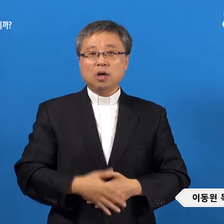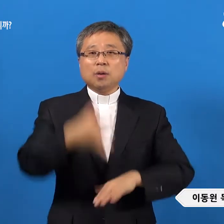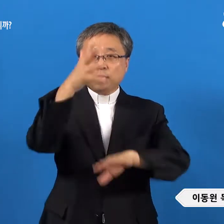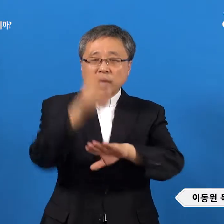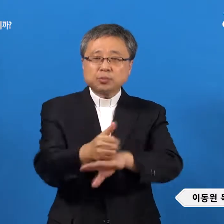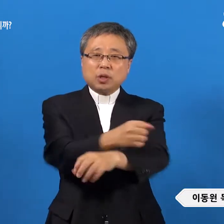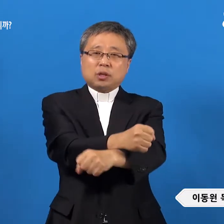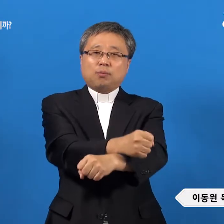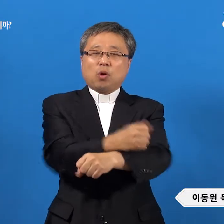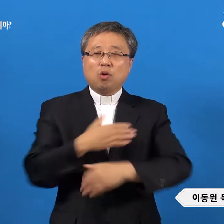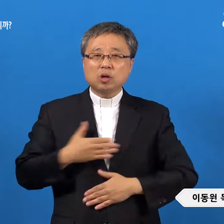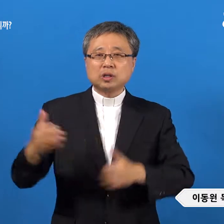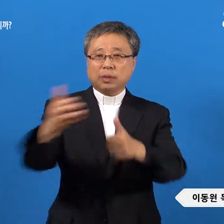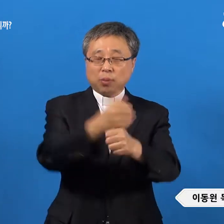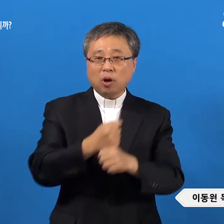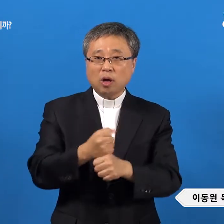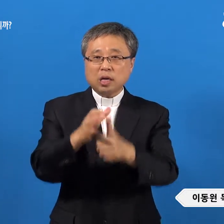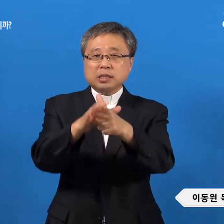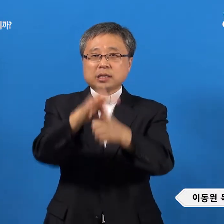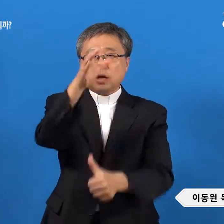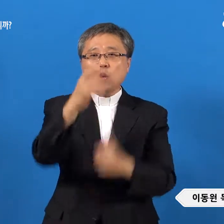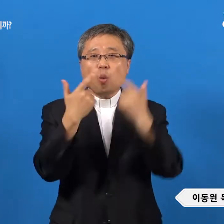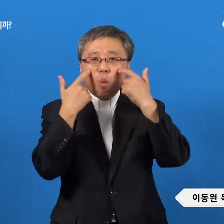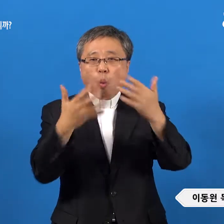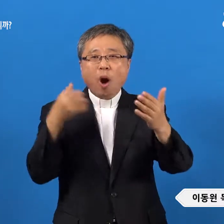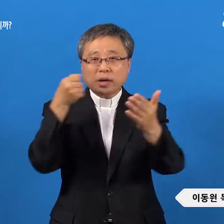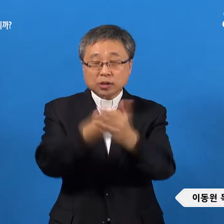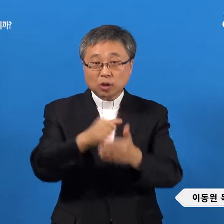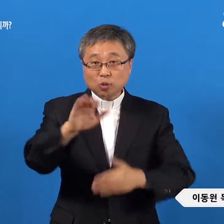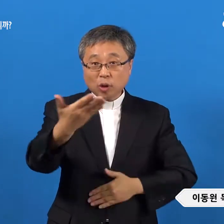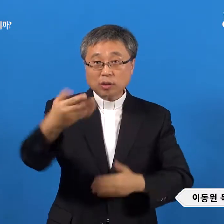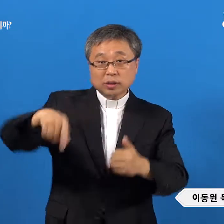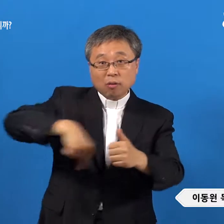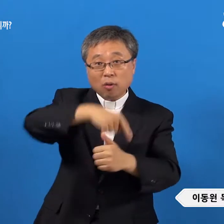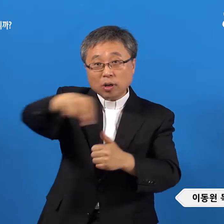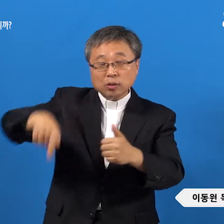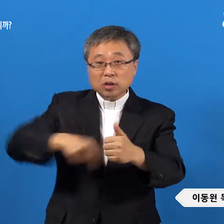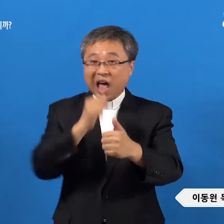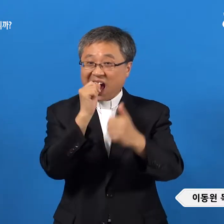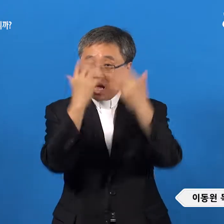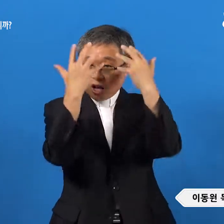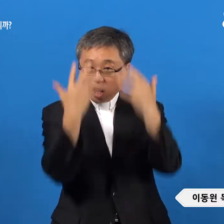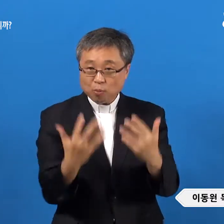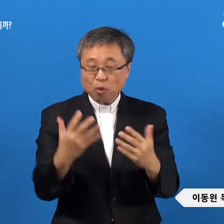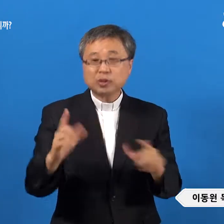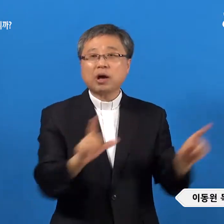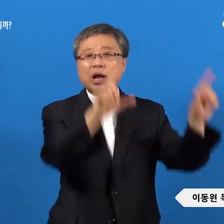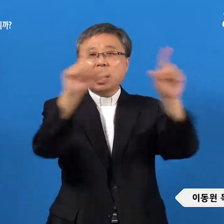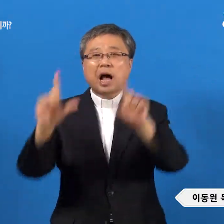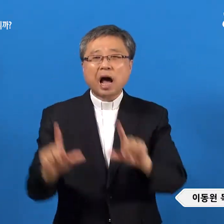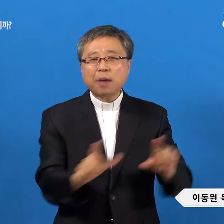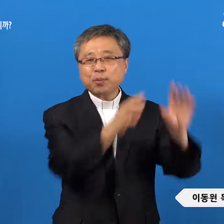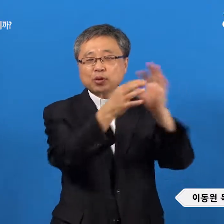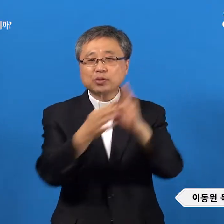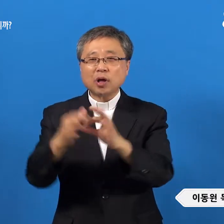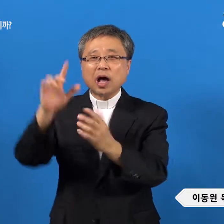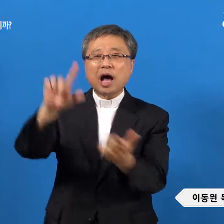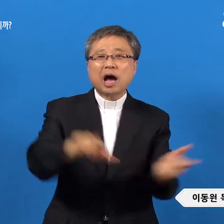체포되고 그리고 사형이 확장된 그런 상태 속에서 감방 생활을 하면서도 그는 하루도 빼놓지